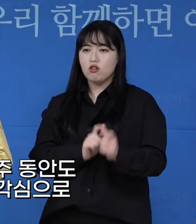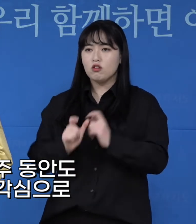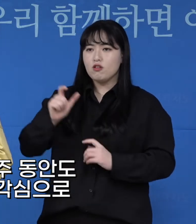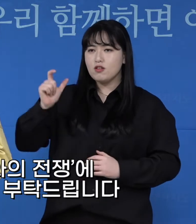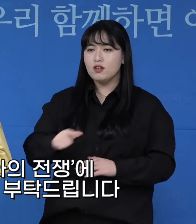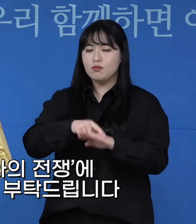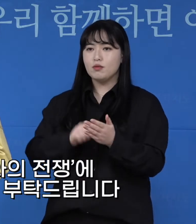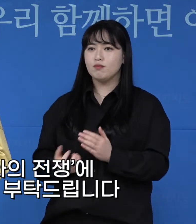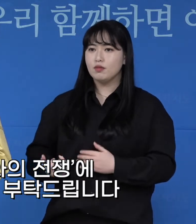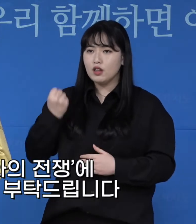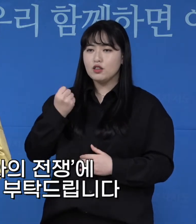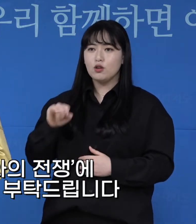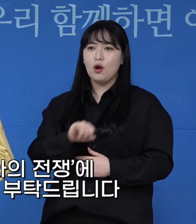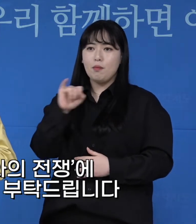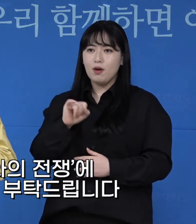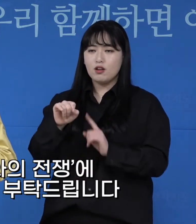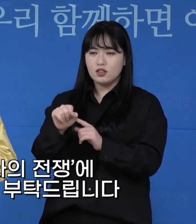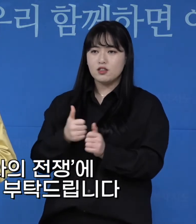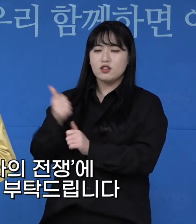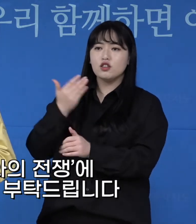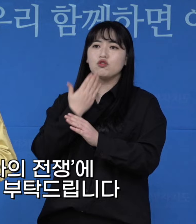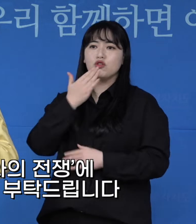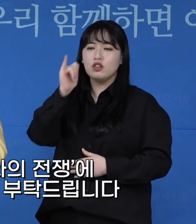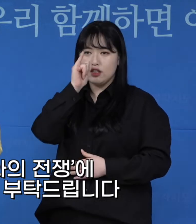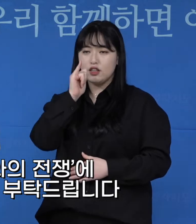경각심으로 바이러스와의 전쟁에 임해 주시기를